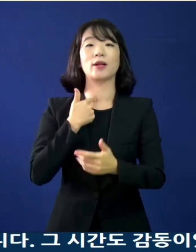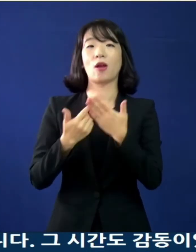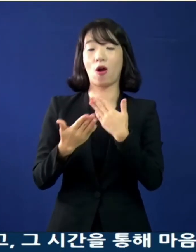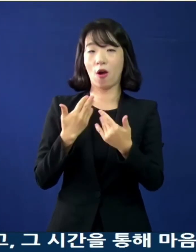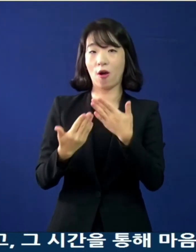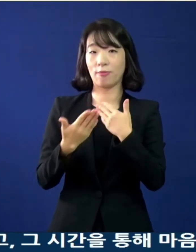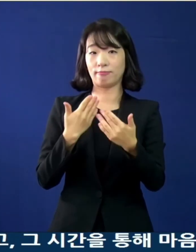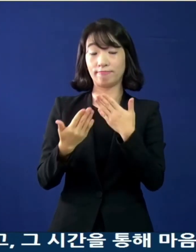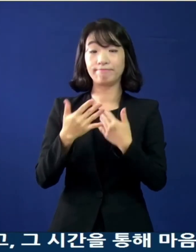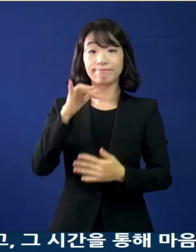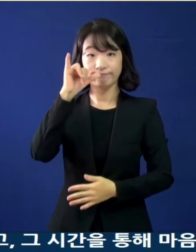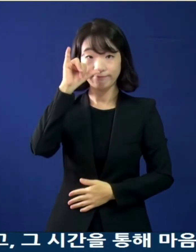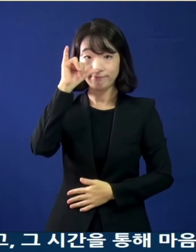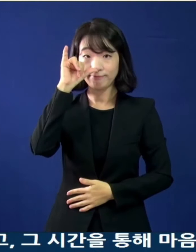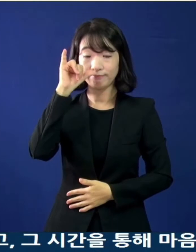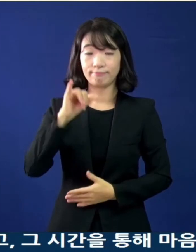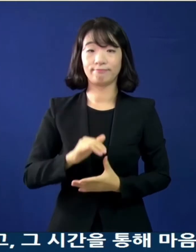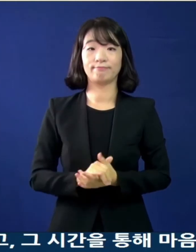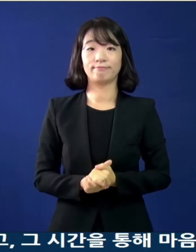그런 요소들이 있는 거죠.